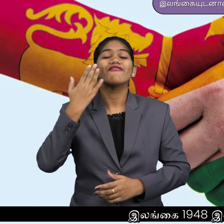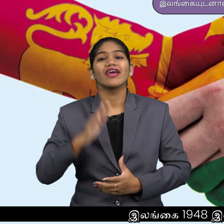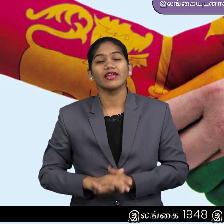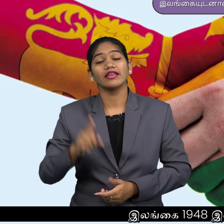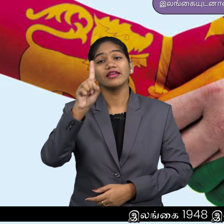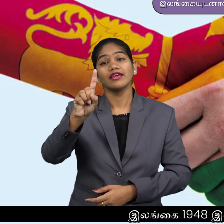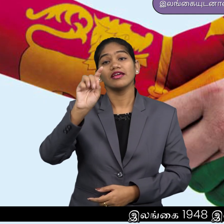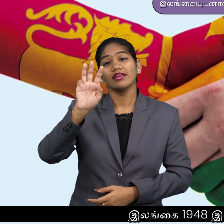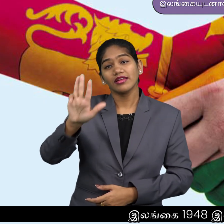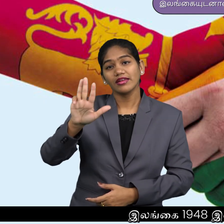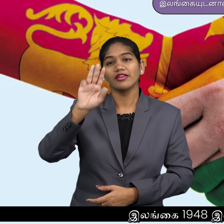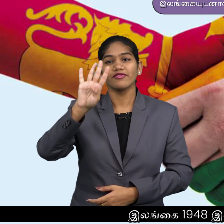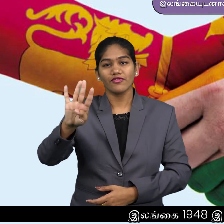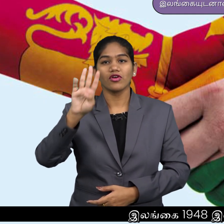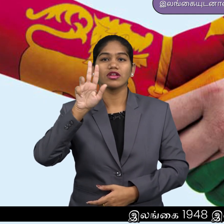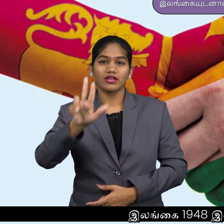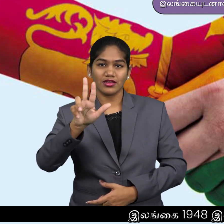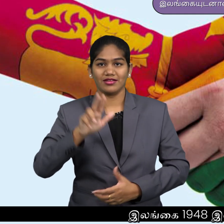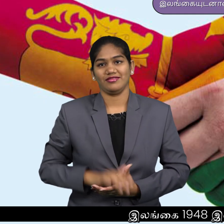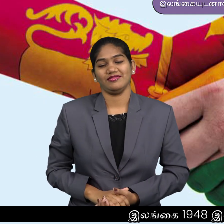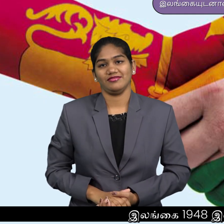1948இல் சுதந்திரம் பெற்றது.